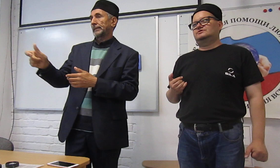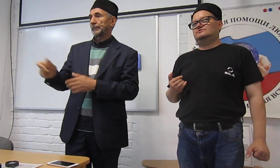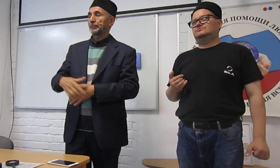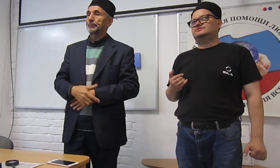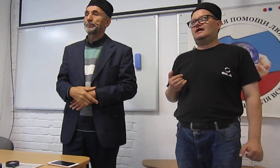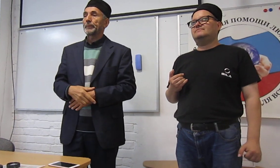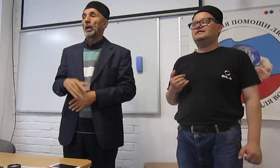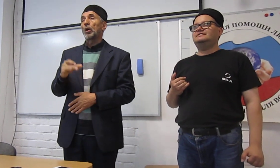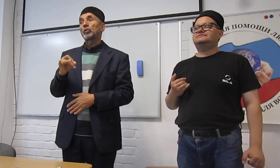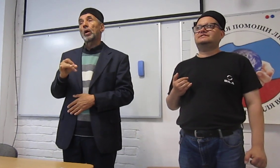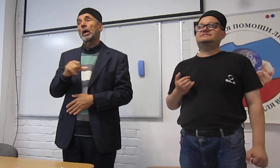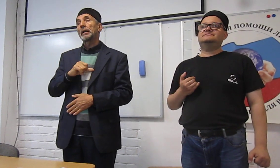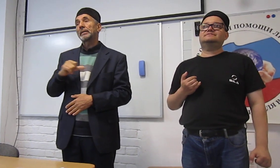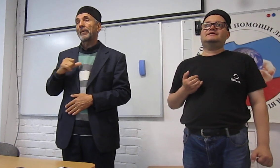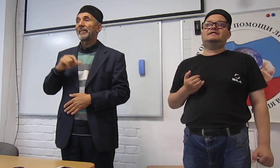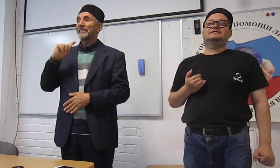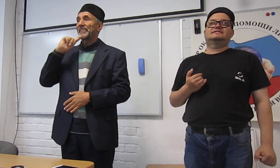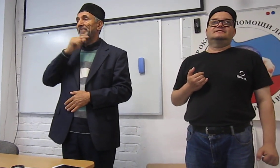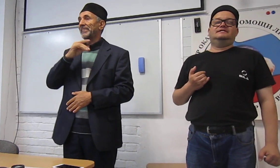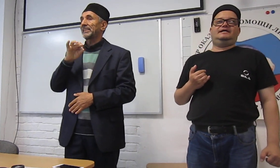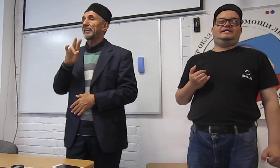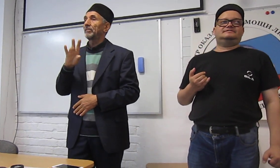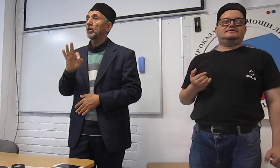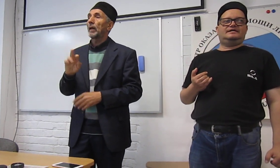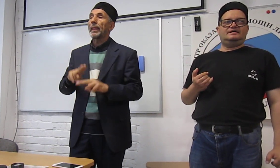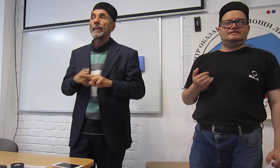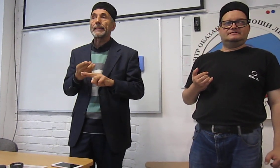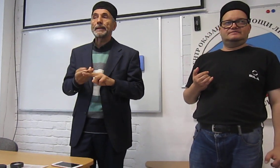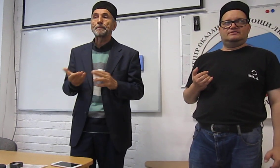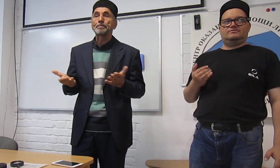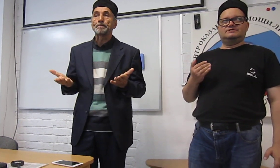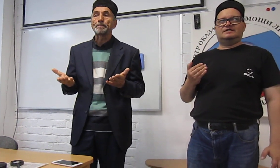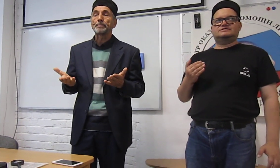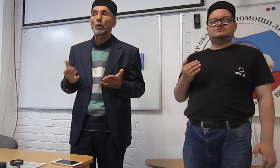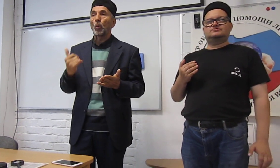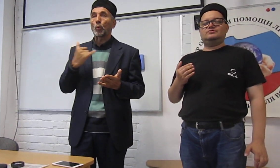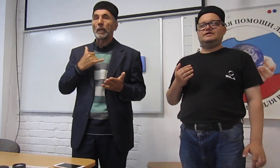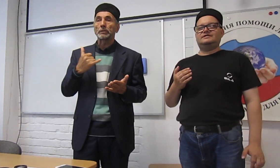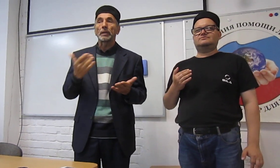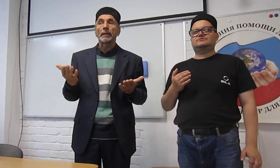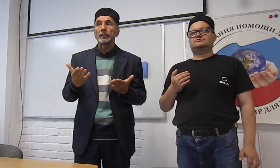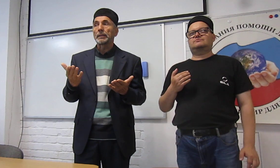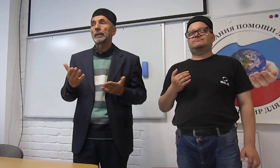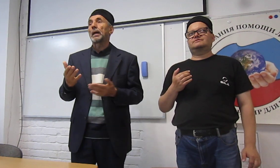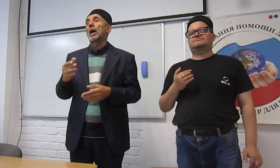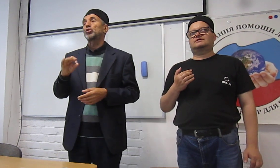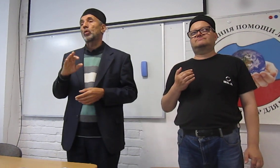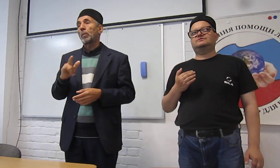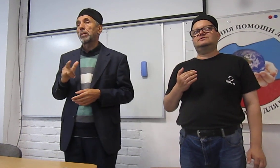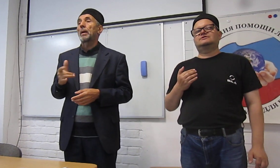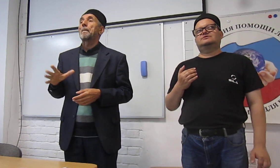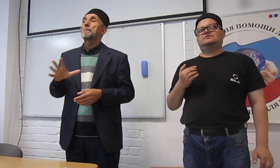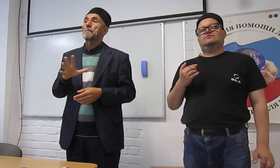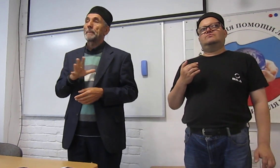вопрос. Но самое эффективное это у нас что? Это у нас, чтобы был,